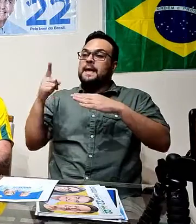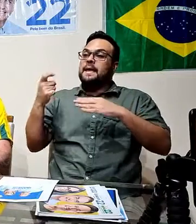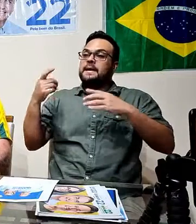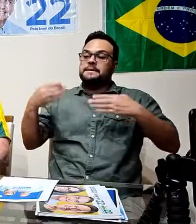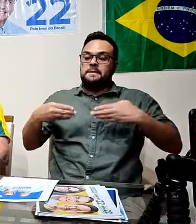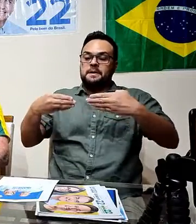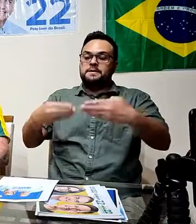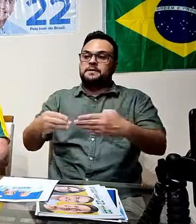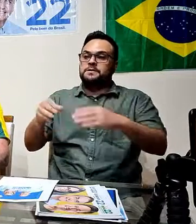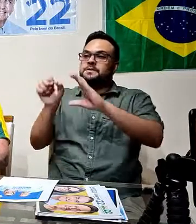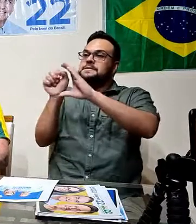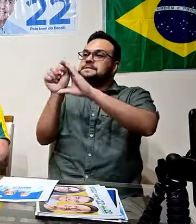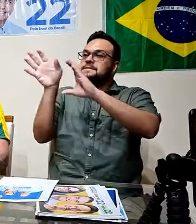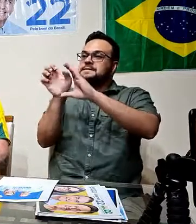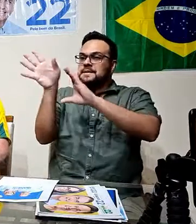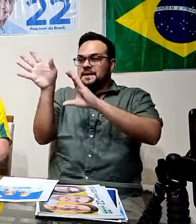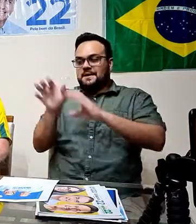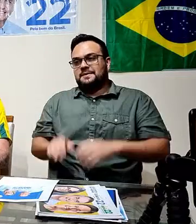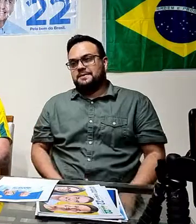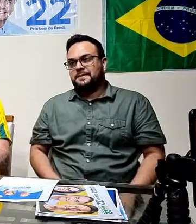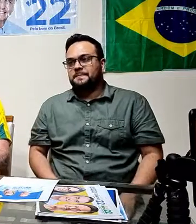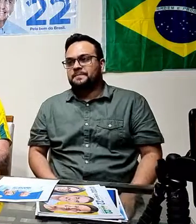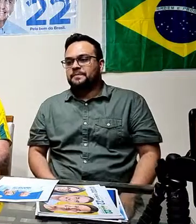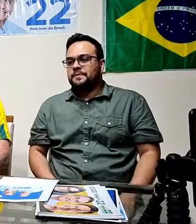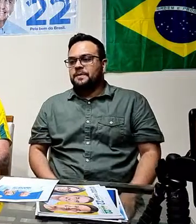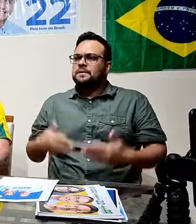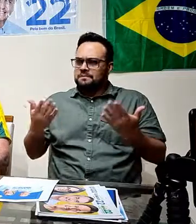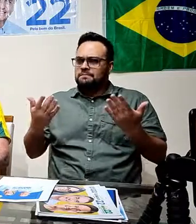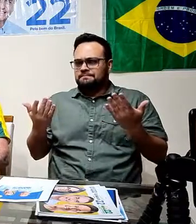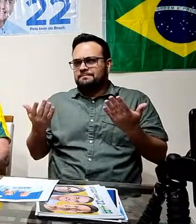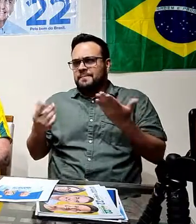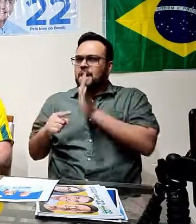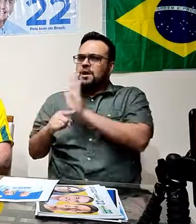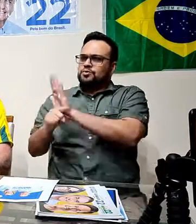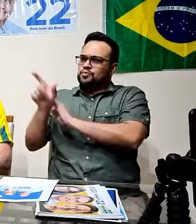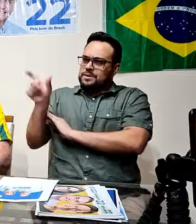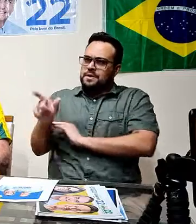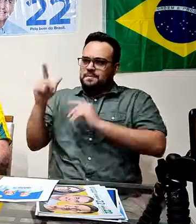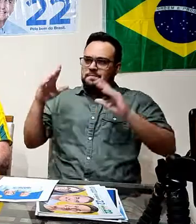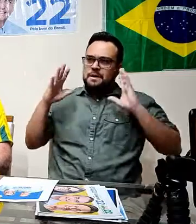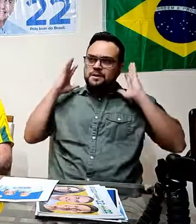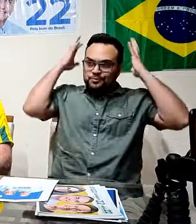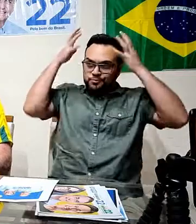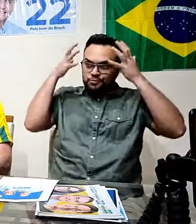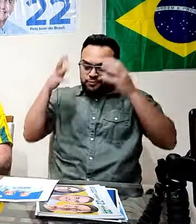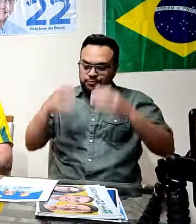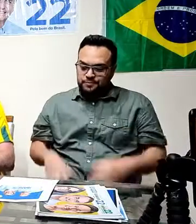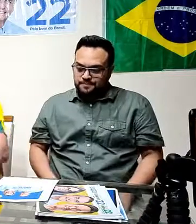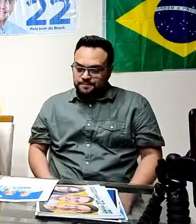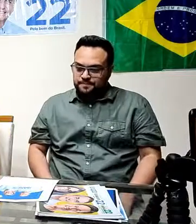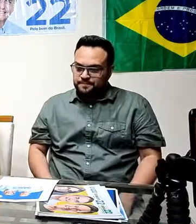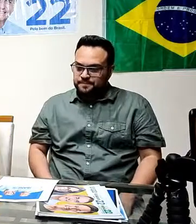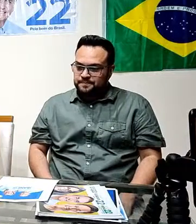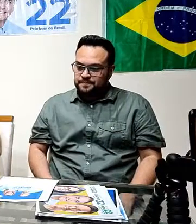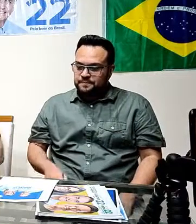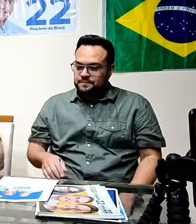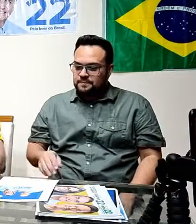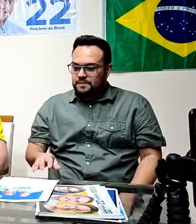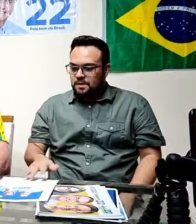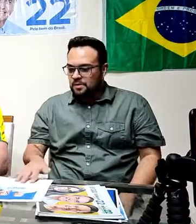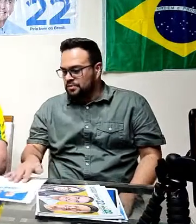Pessoal, nós vamos perseguir o nosso astronauta, o Marcos Pontes. Tá vendo? Tem mais alguma notícia aqui, ou tá